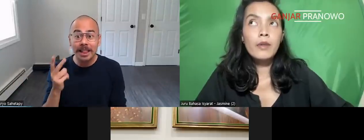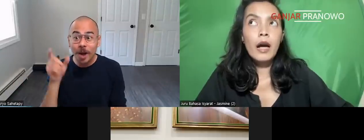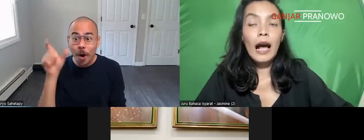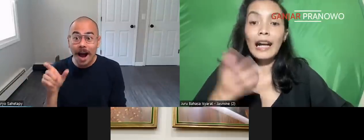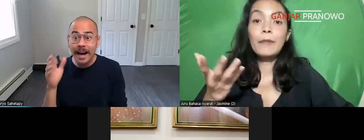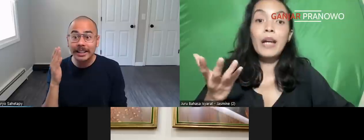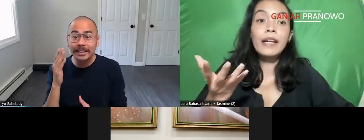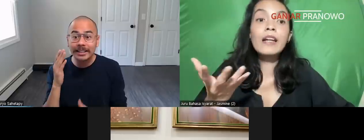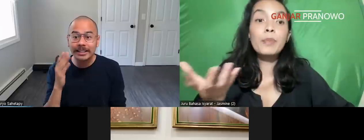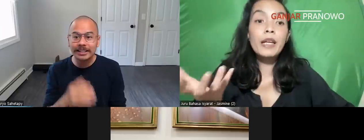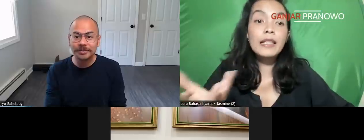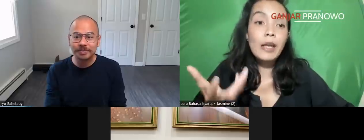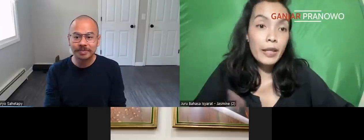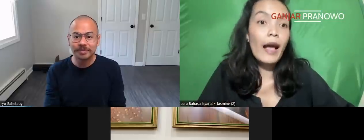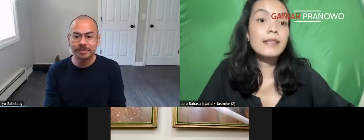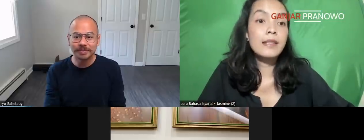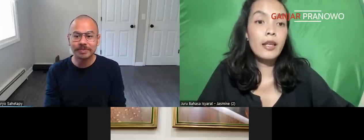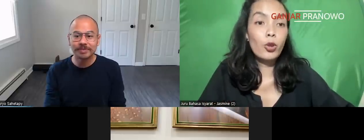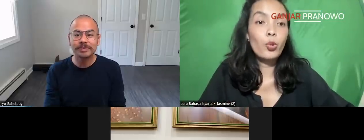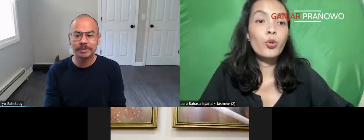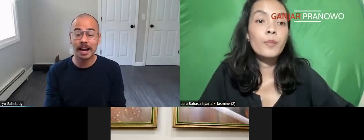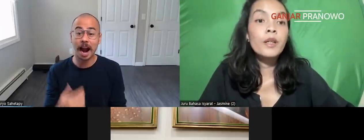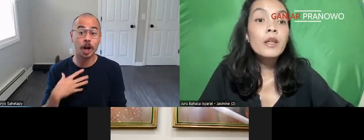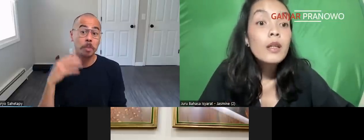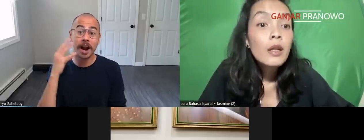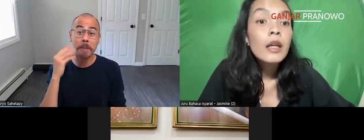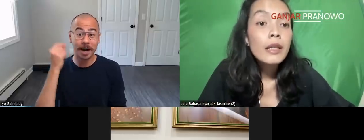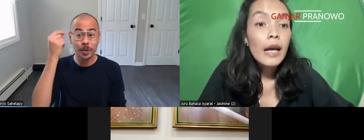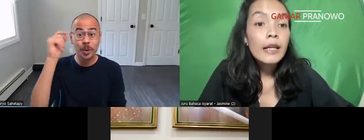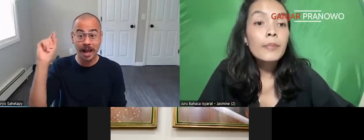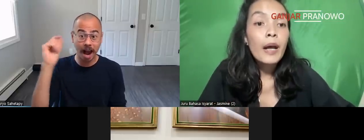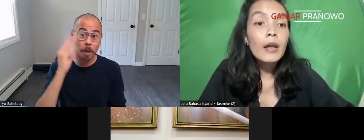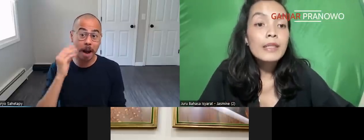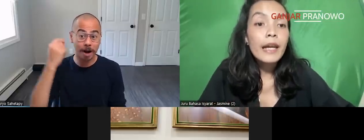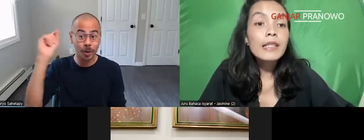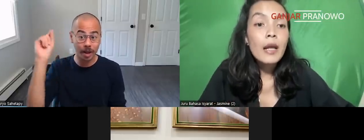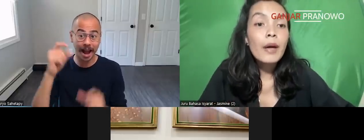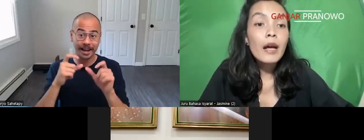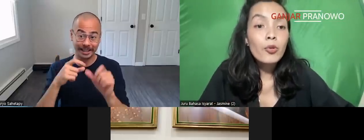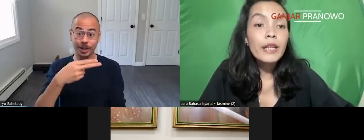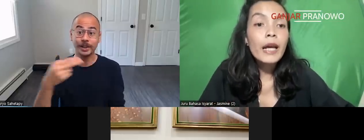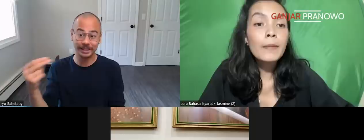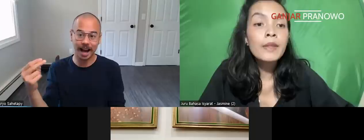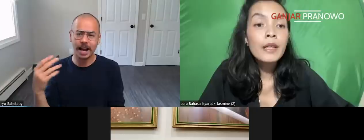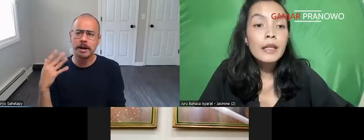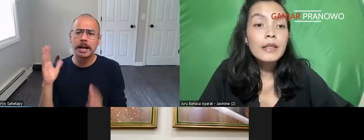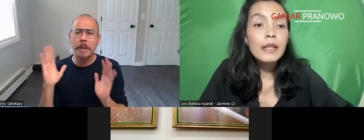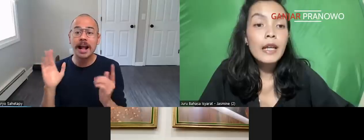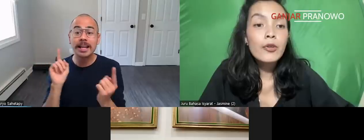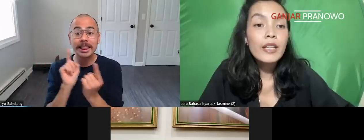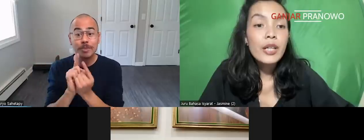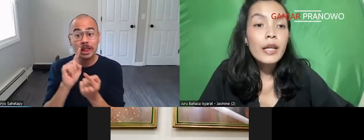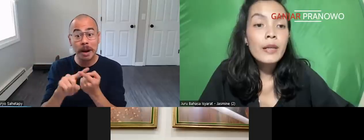ee keberadaanabilitas gitu dan pengalaman saya selama kuliah